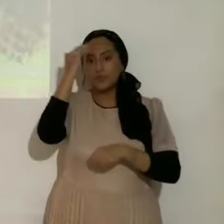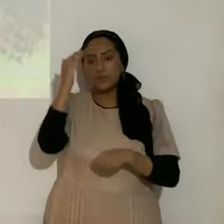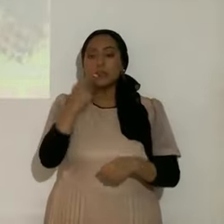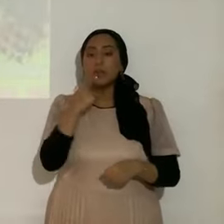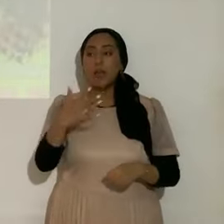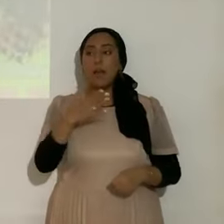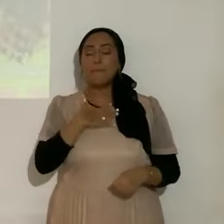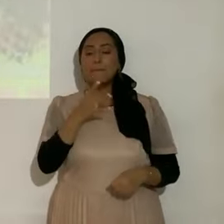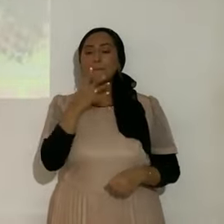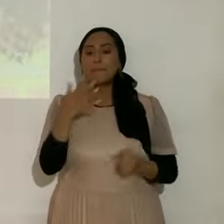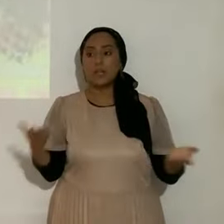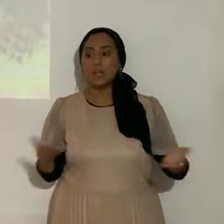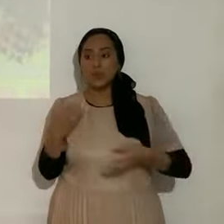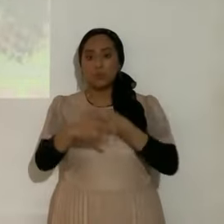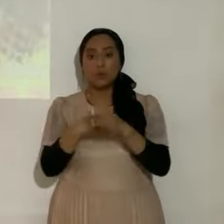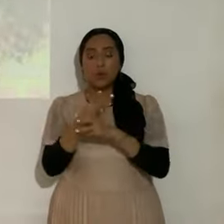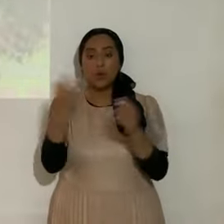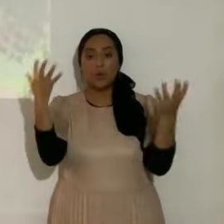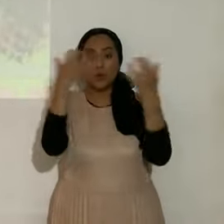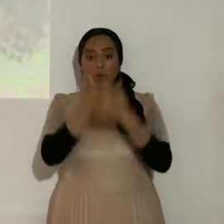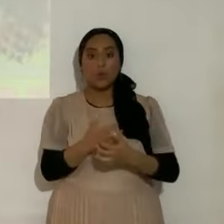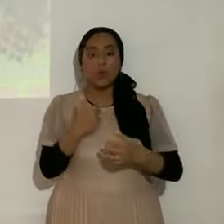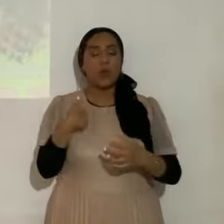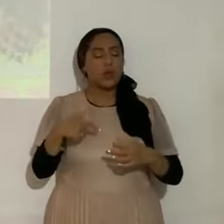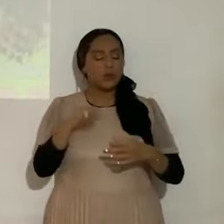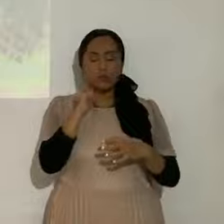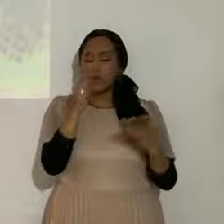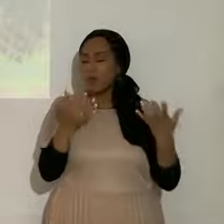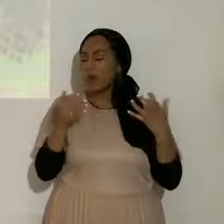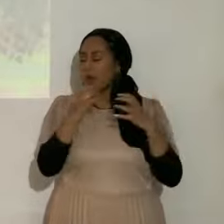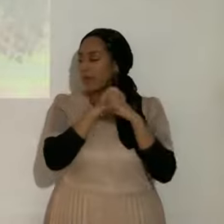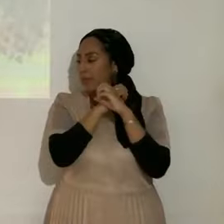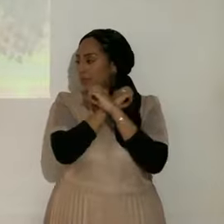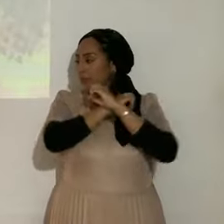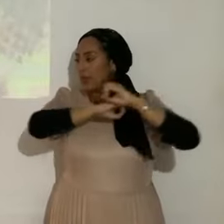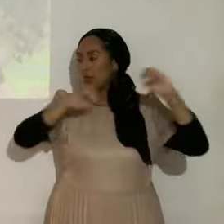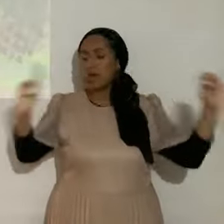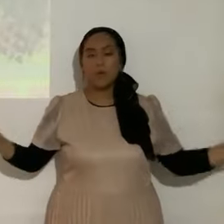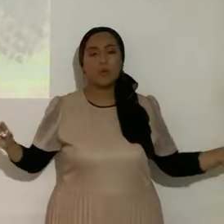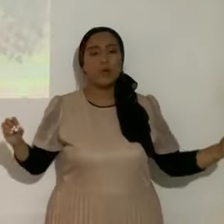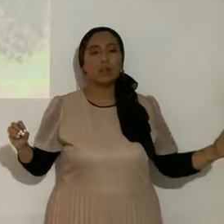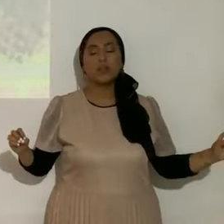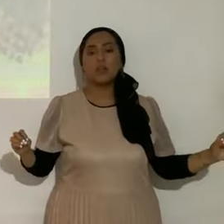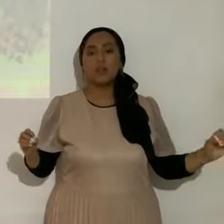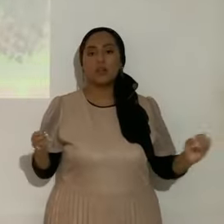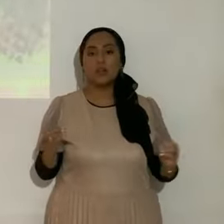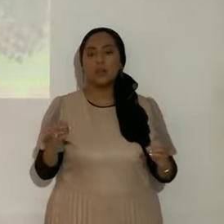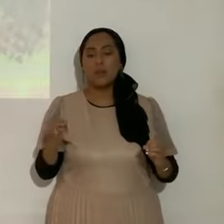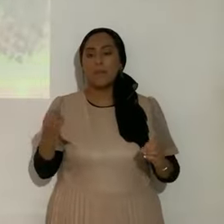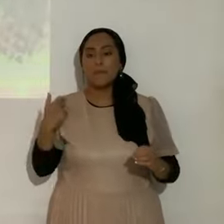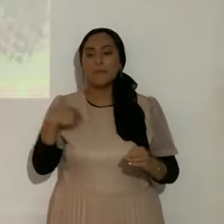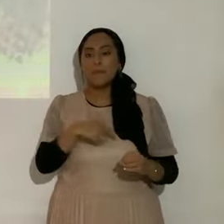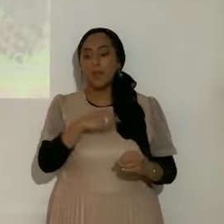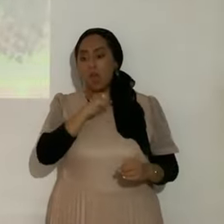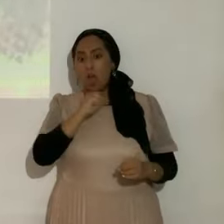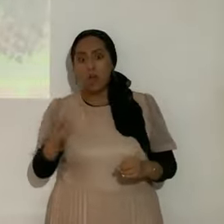soy una luz en este mundo de tinieblas y no quiero que ni un perverso, ni una perversa, ni las condiciones que da este mundo me